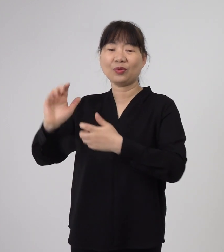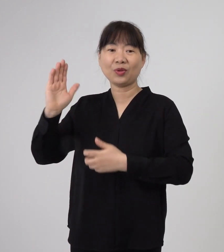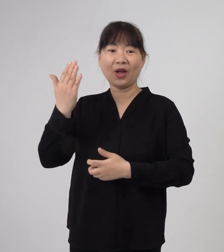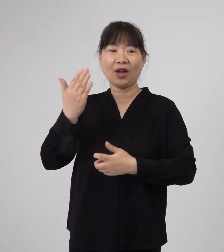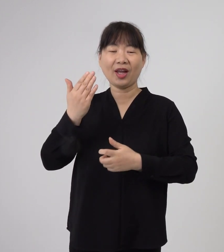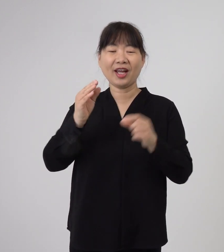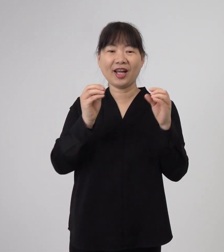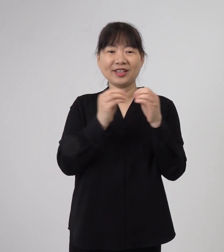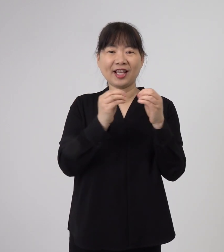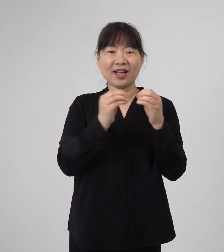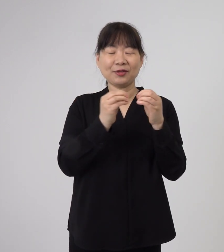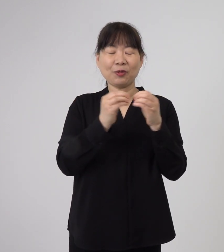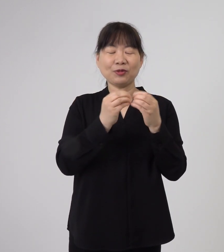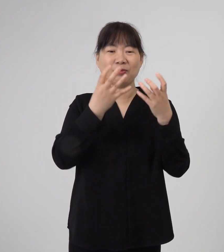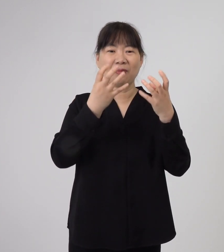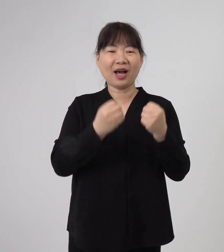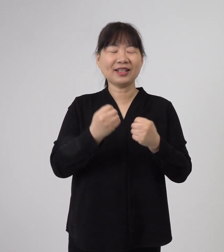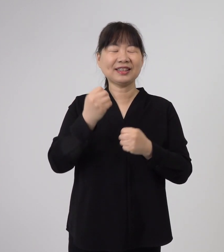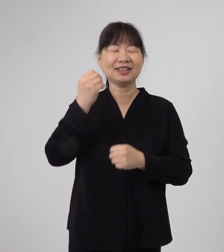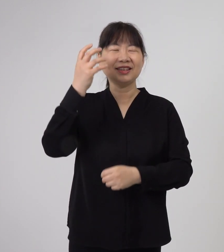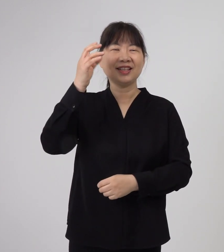그렇죠. 창세기